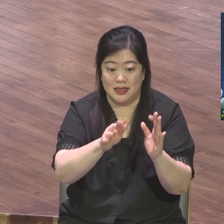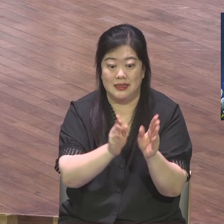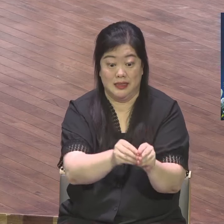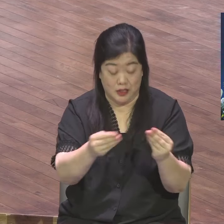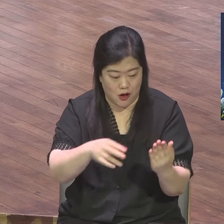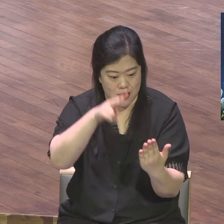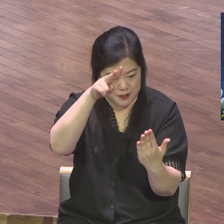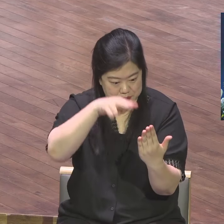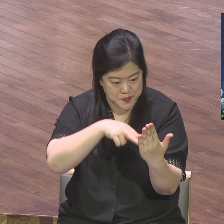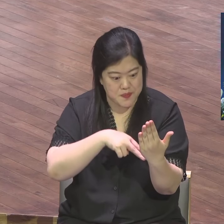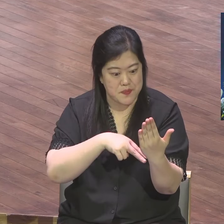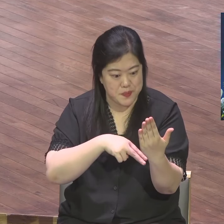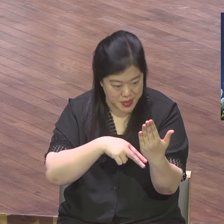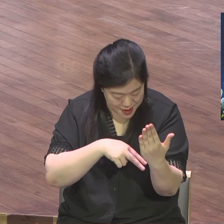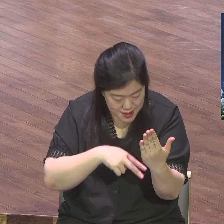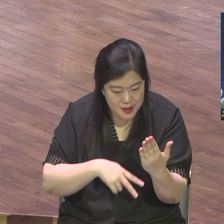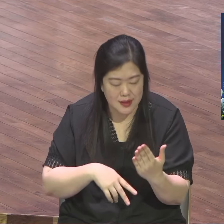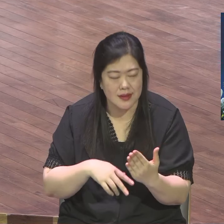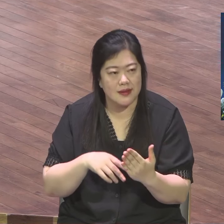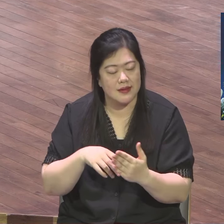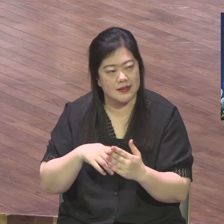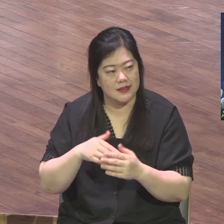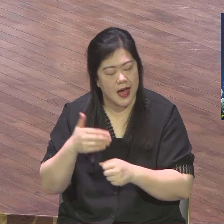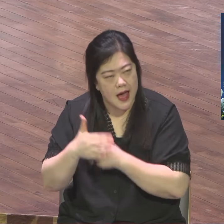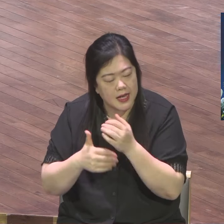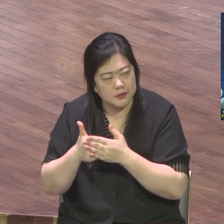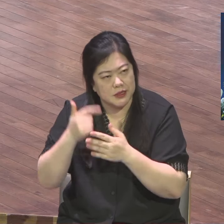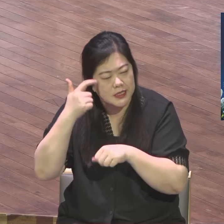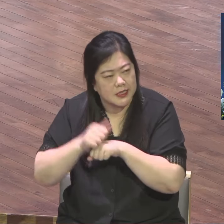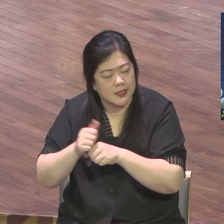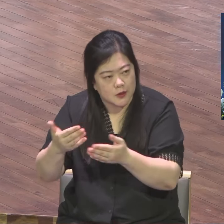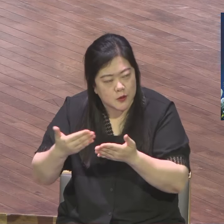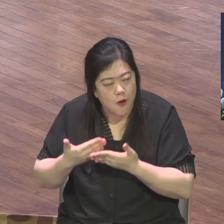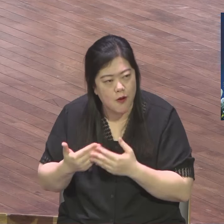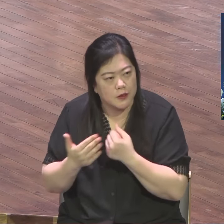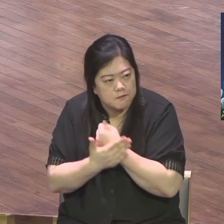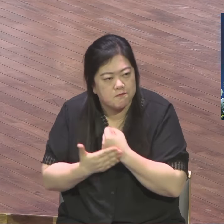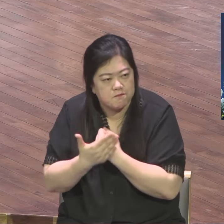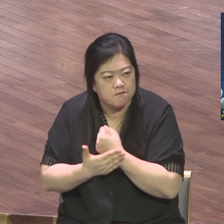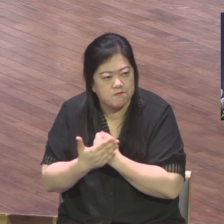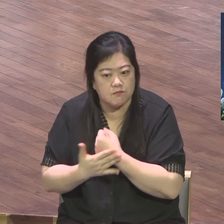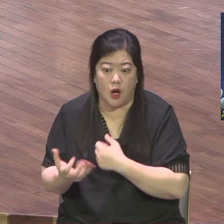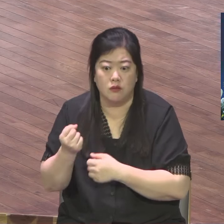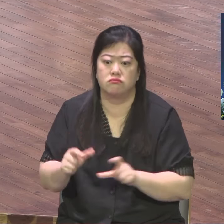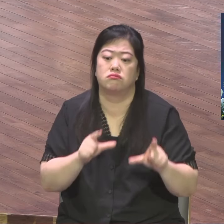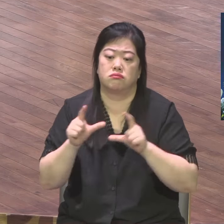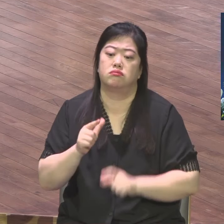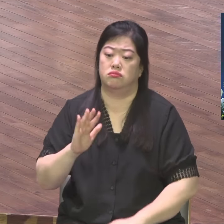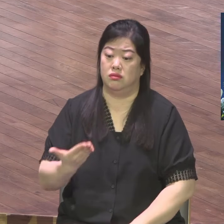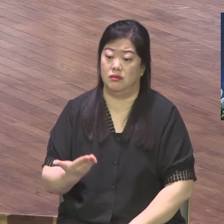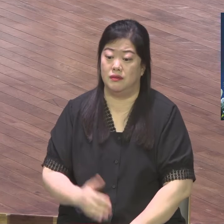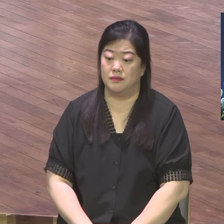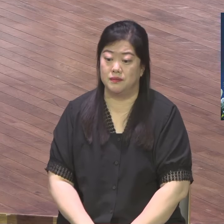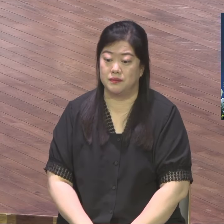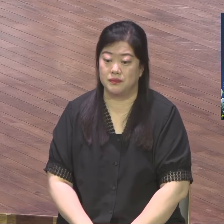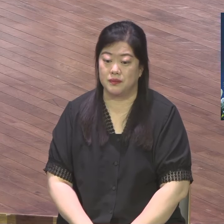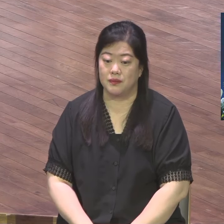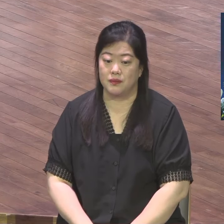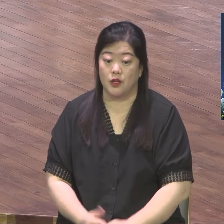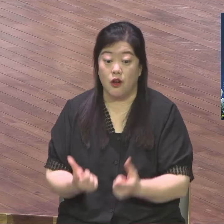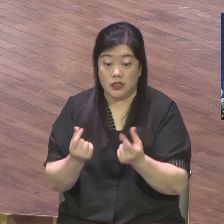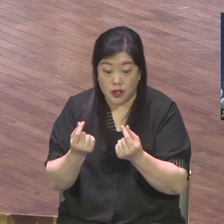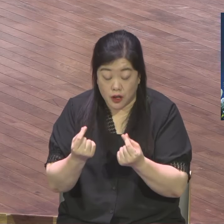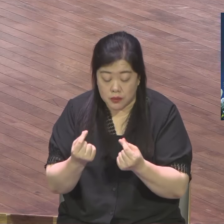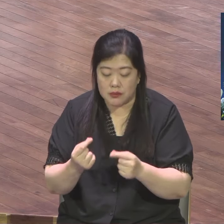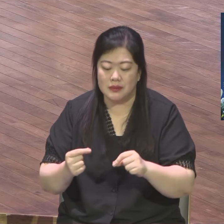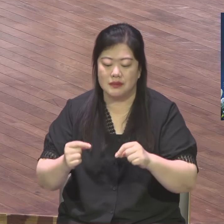바랍니다. 하나님이 주신 지혜를 힘입어서 삶의 현장에서 망대를 세우고 장막터를 넓혀가는 그런 삶,